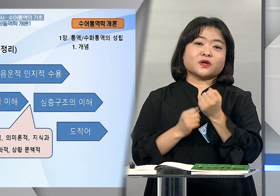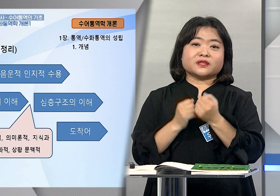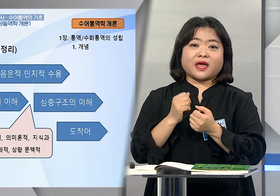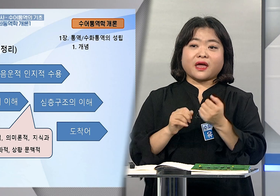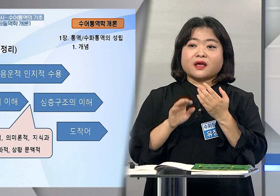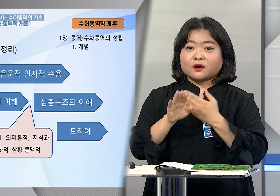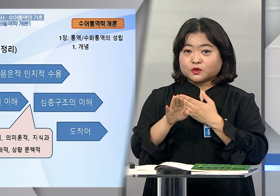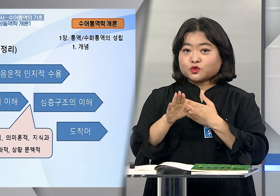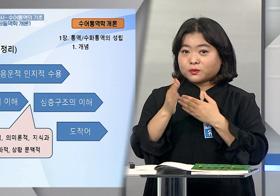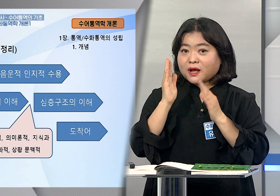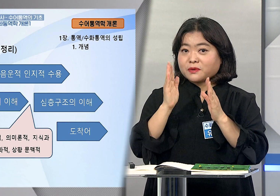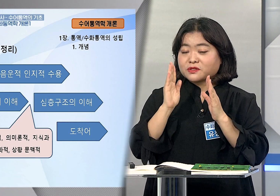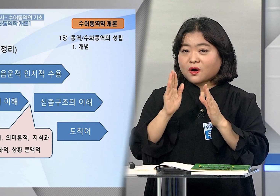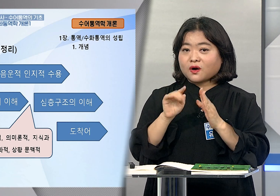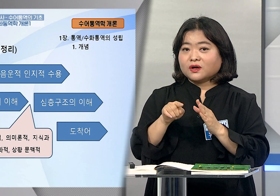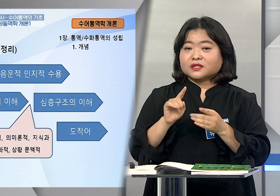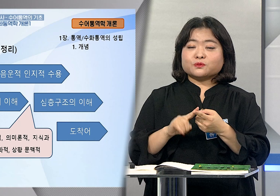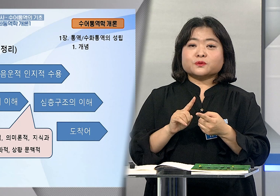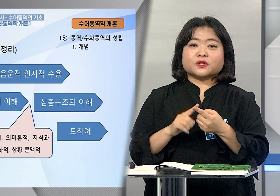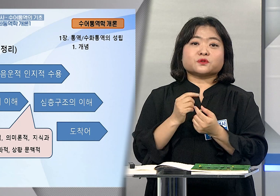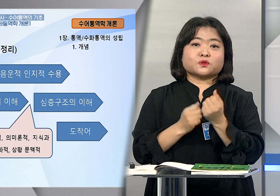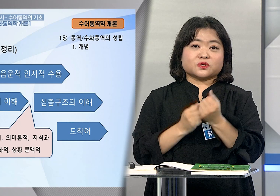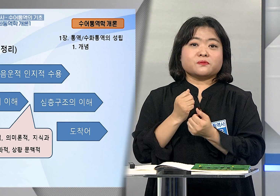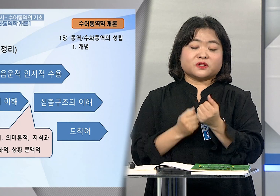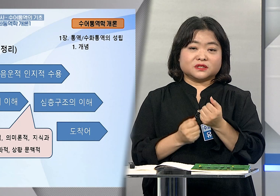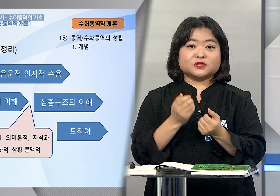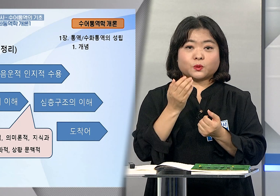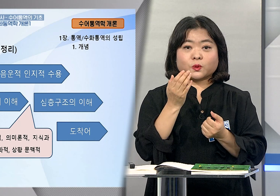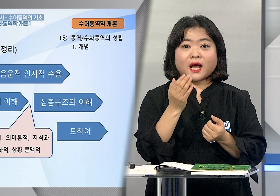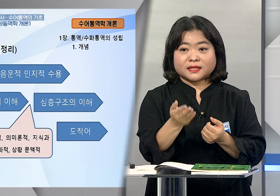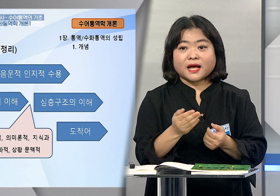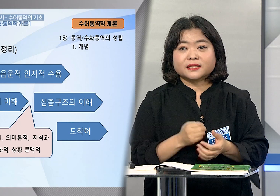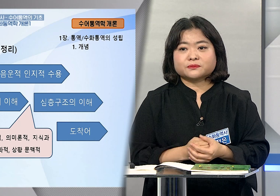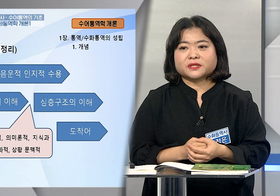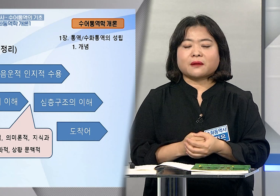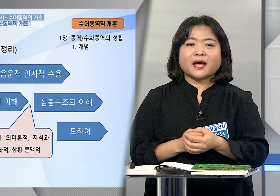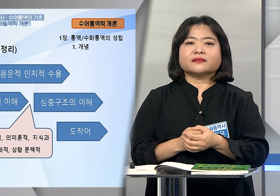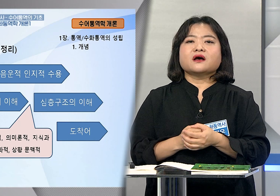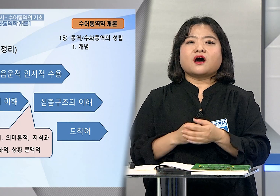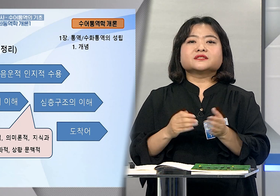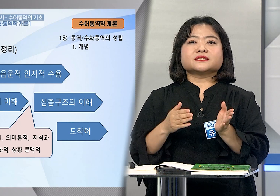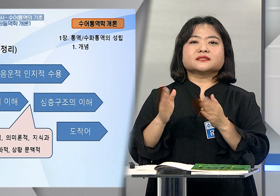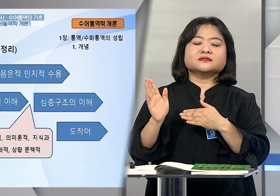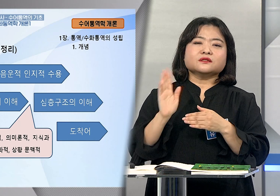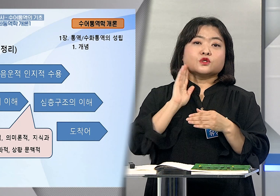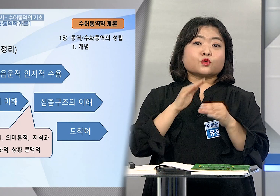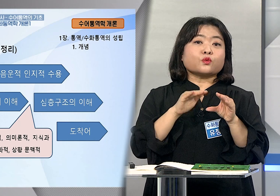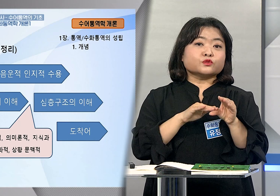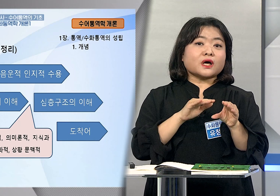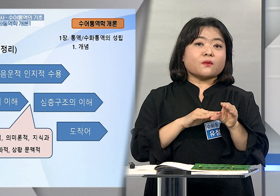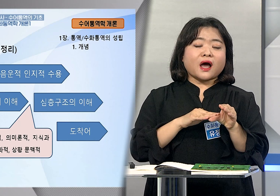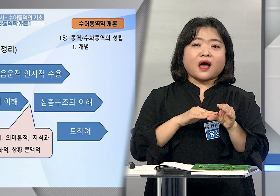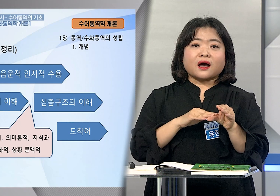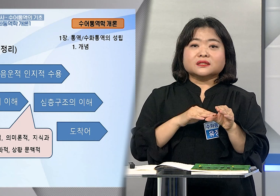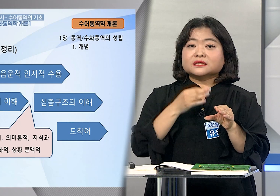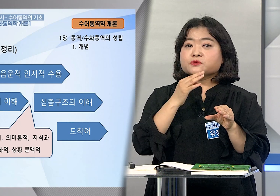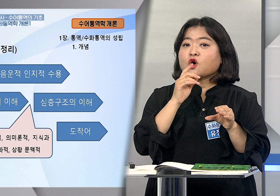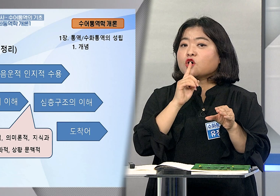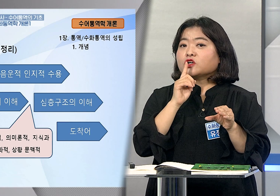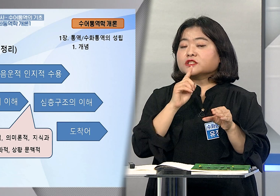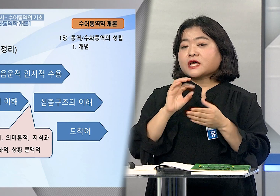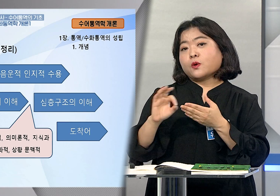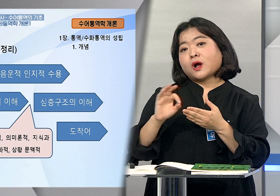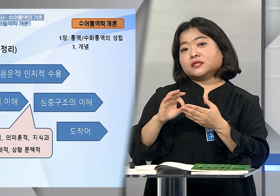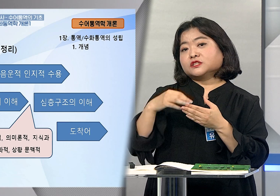길어지는 설명인데, 수업을 하면서 이 부분에 대해서 또 설명을 드리도록 하긴 하겠습니다만, 어쨌든 농문화와